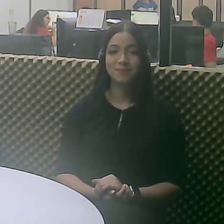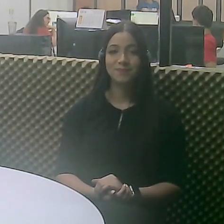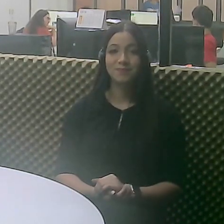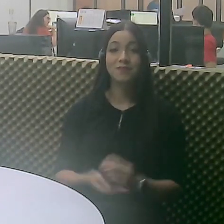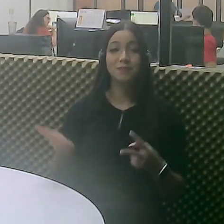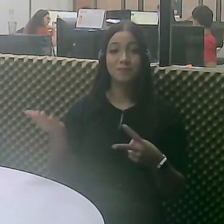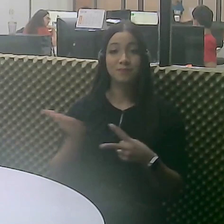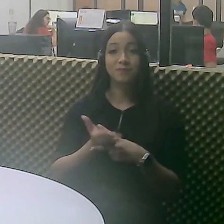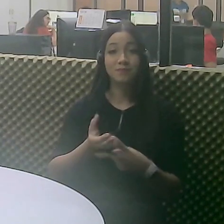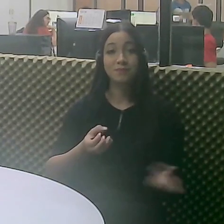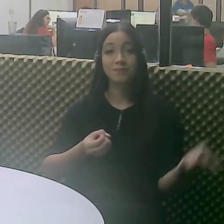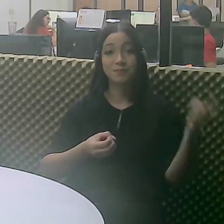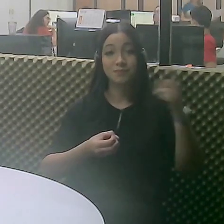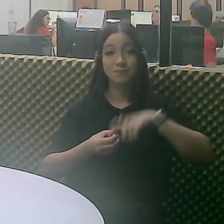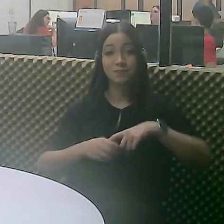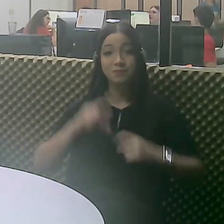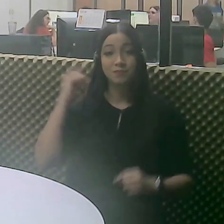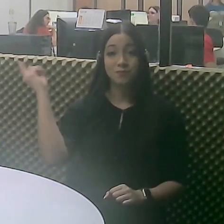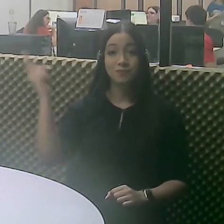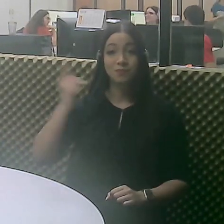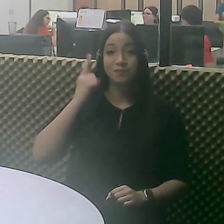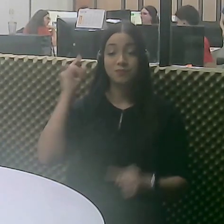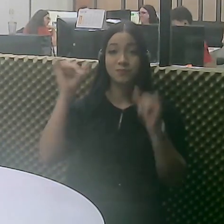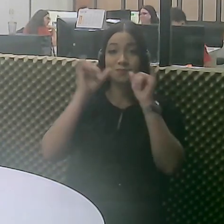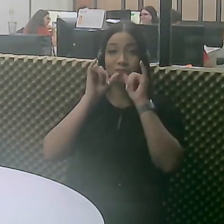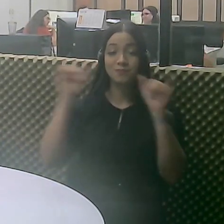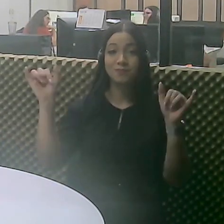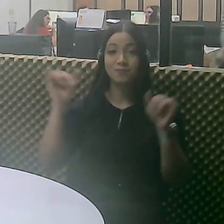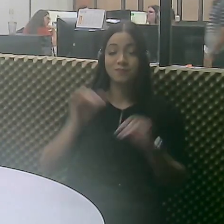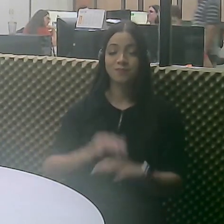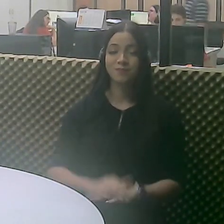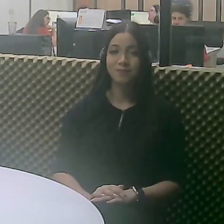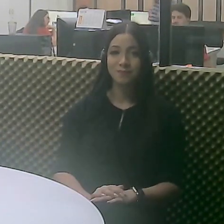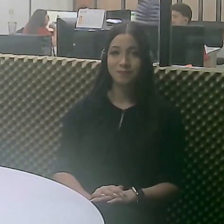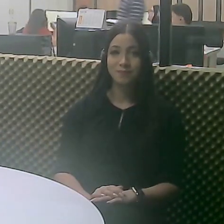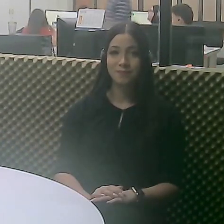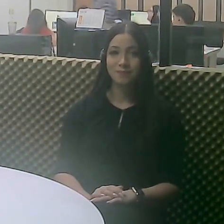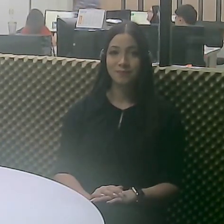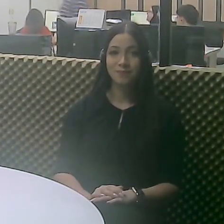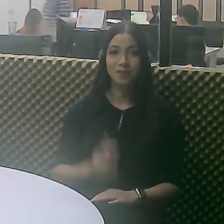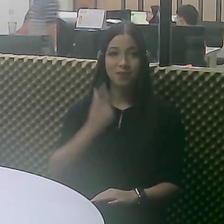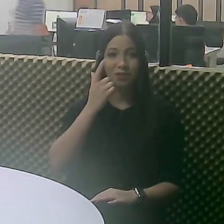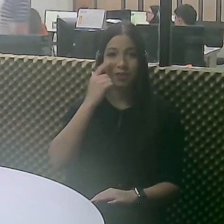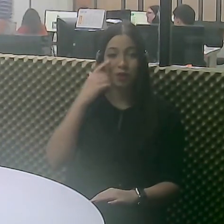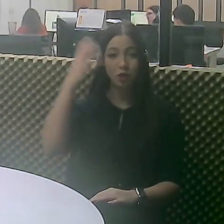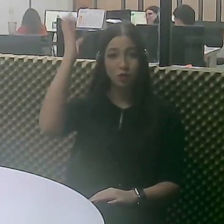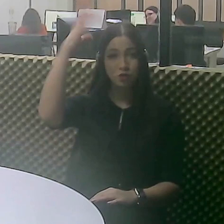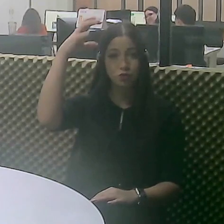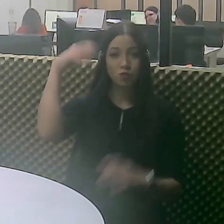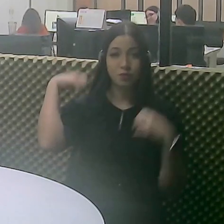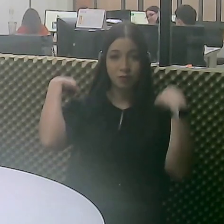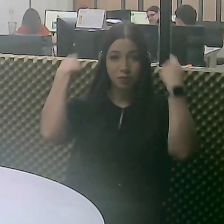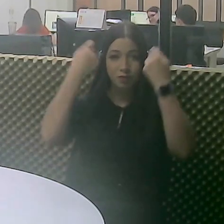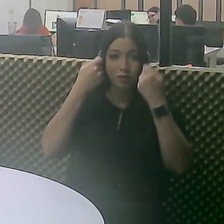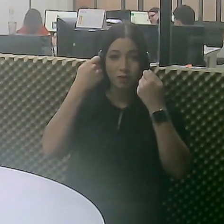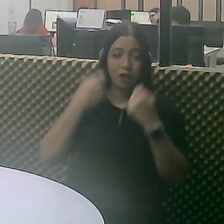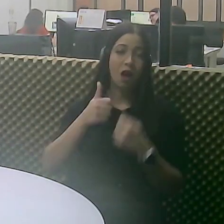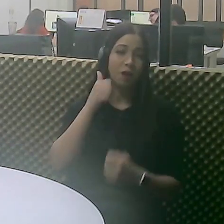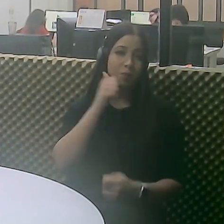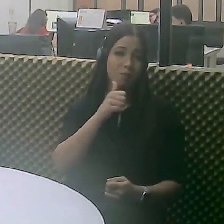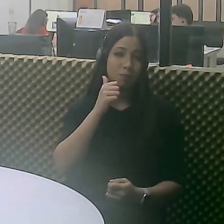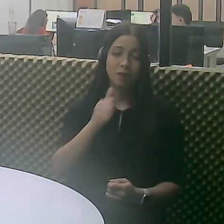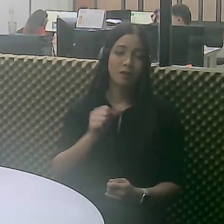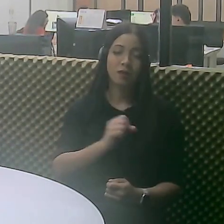Agora vamos para um rápido intervalo, já voltamos com o Giro de Notícias. Essa é a capa de chuva da Ana, mas podia ser da Cláudia,